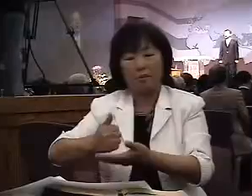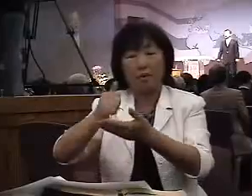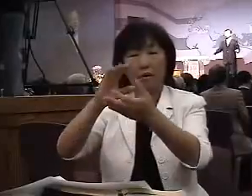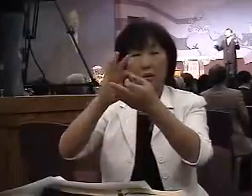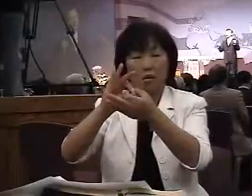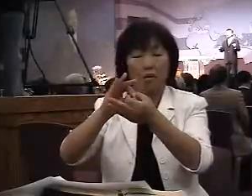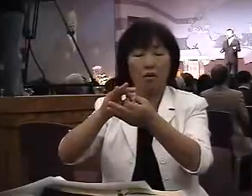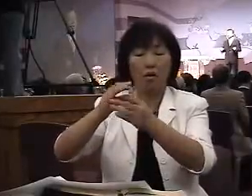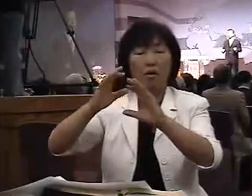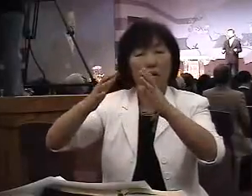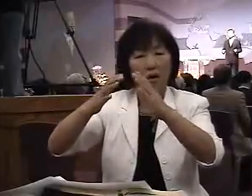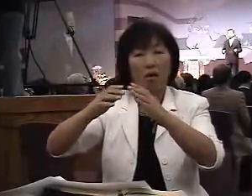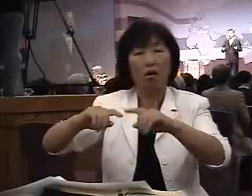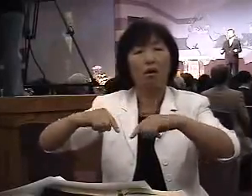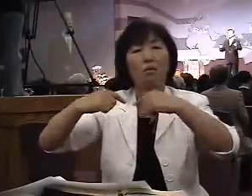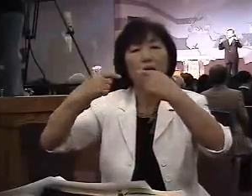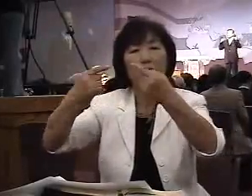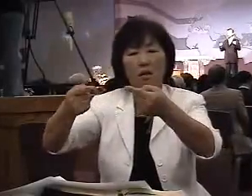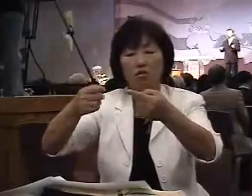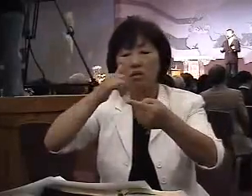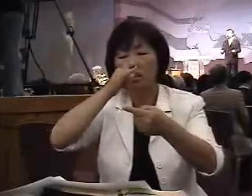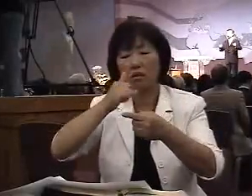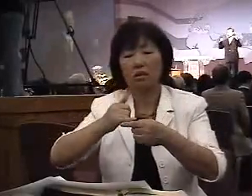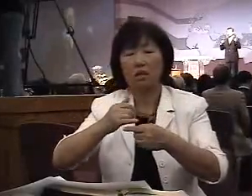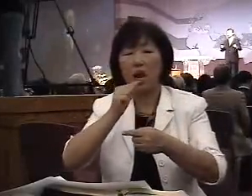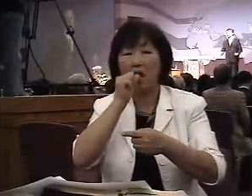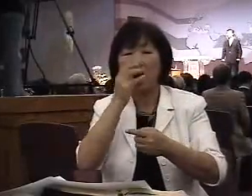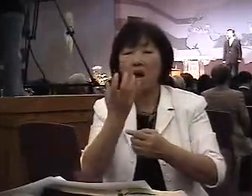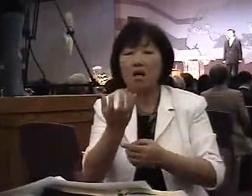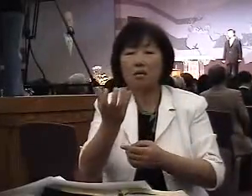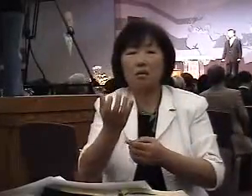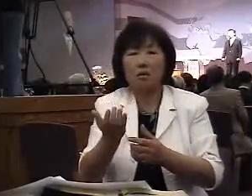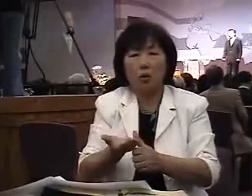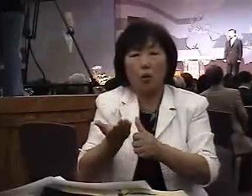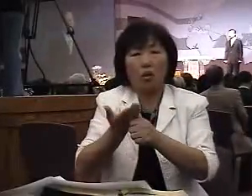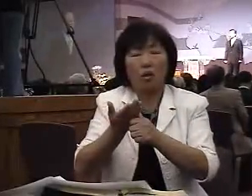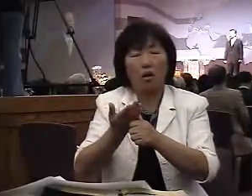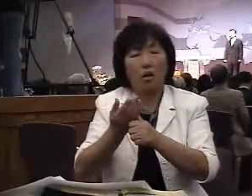하나님의 나라에 이바지할 수 있는 하나님의 그릇들로